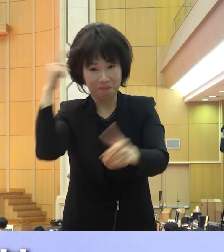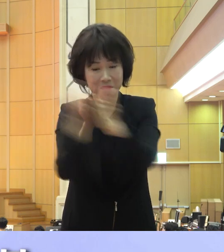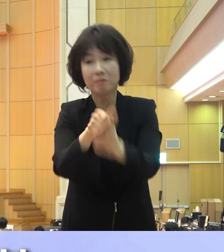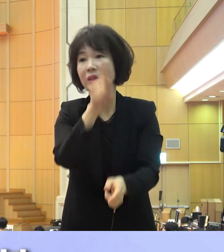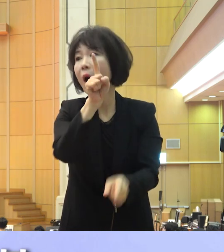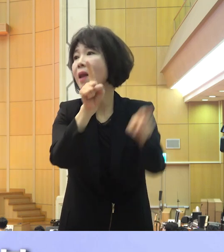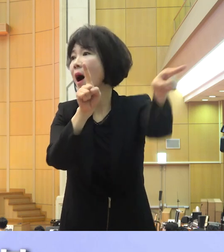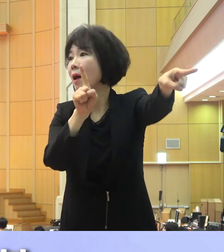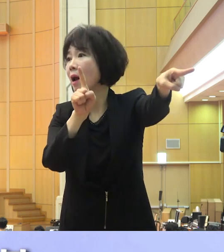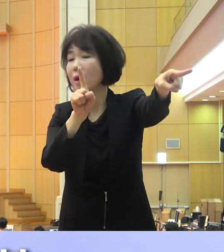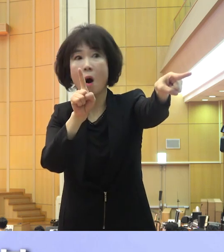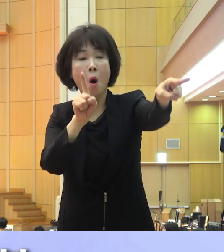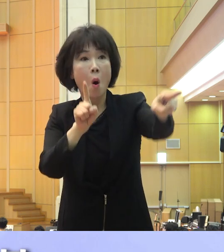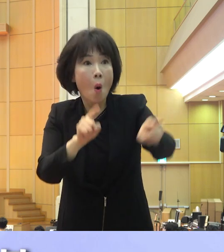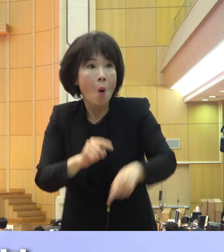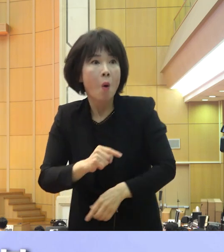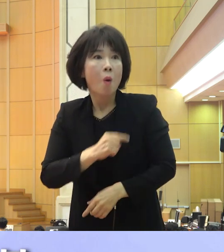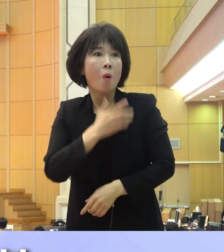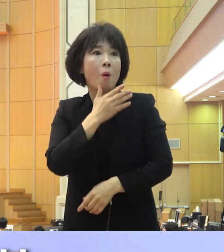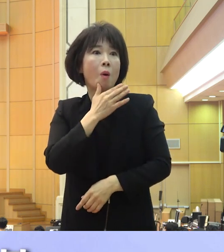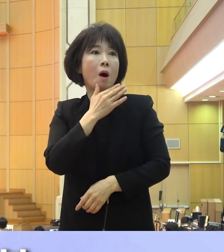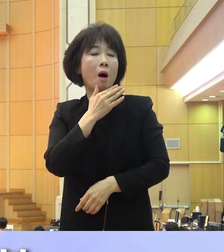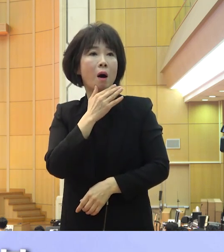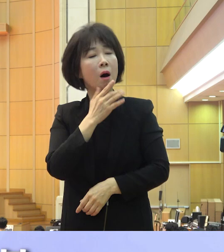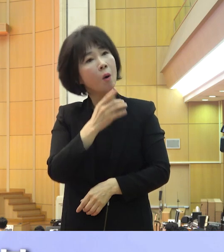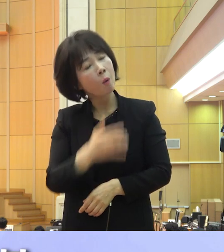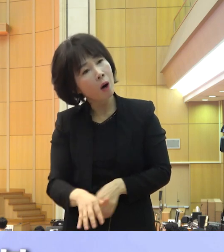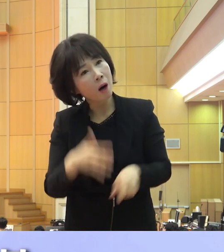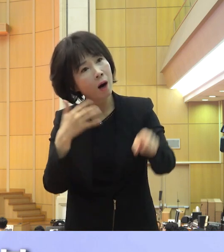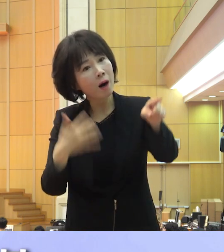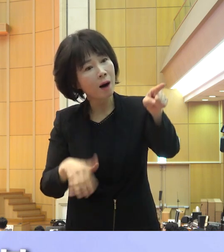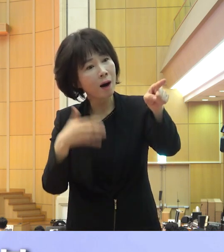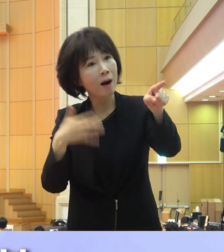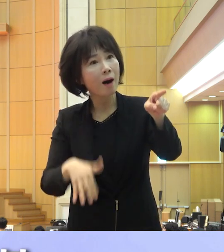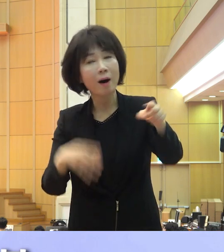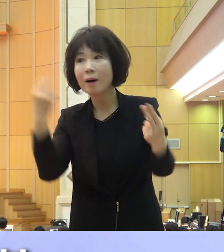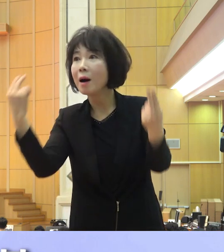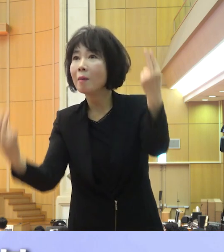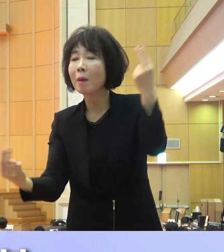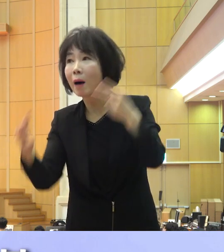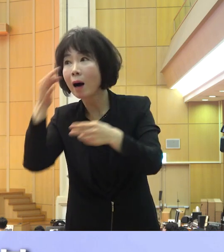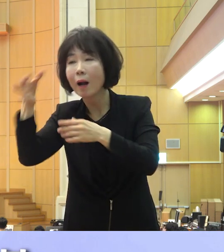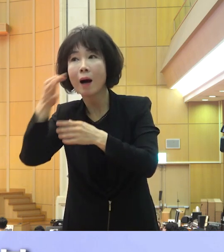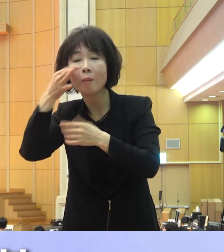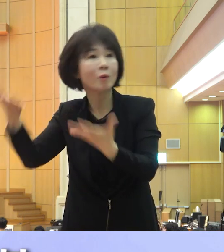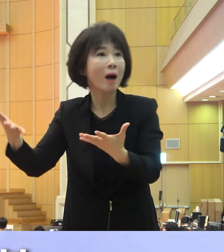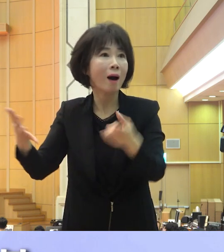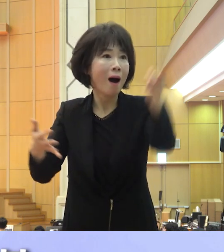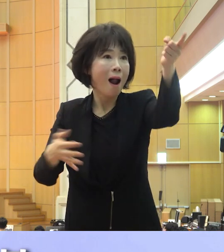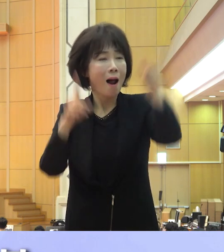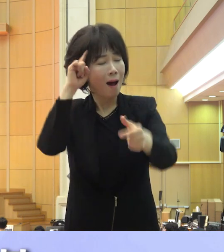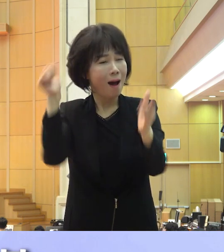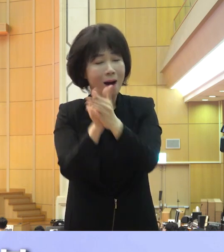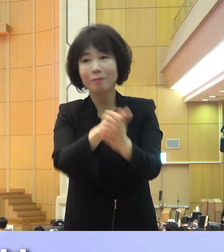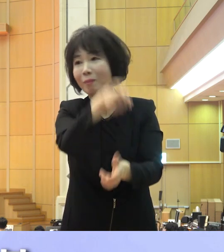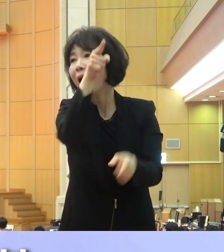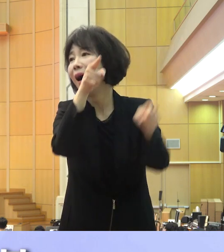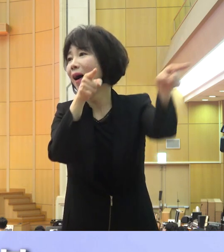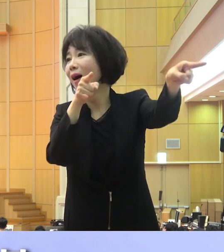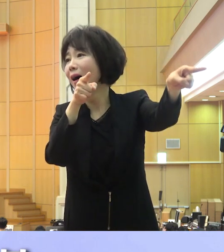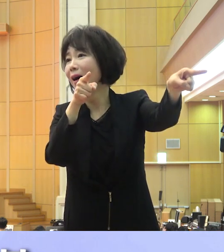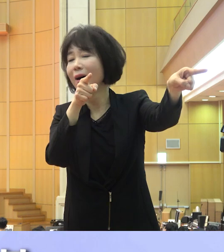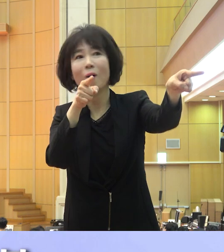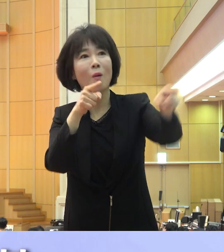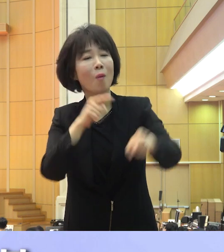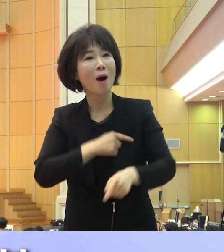사람 많이 만나봤지만 이만한 믿음은 내가 만나본 적이 없다. 만나본 적이 전혀